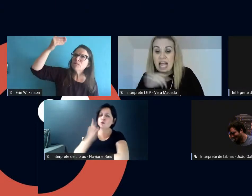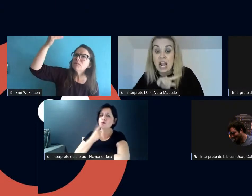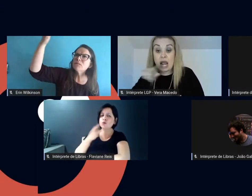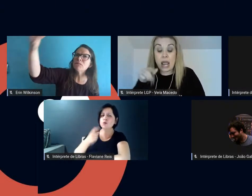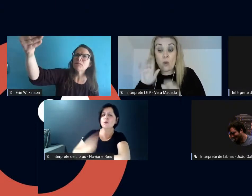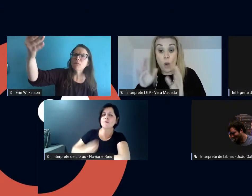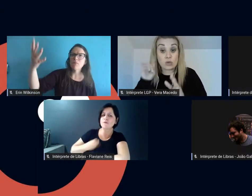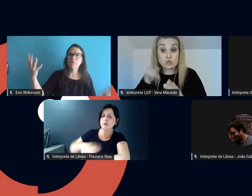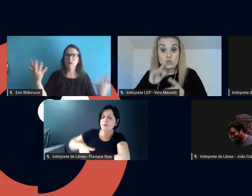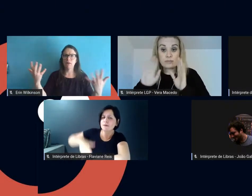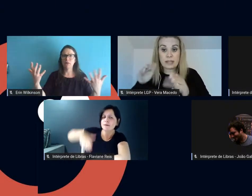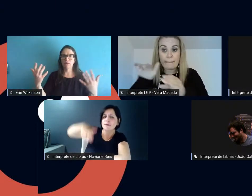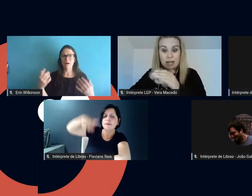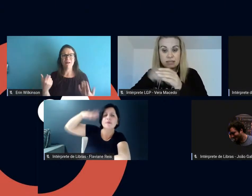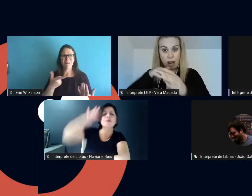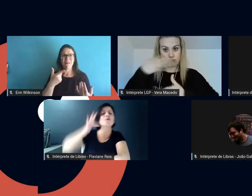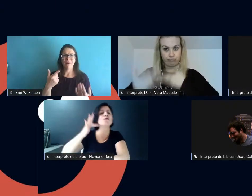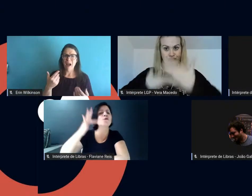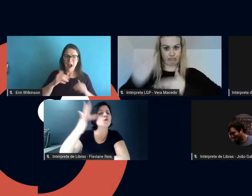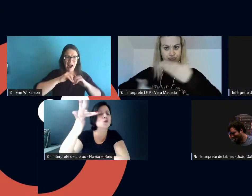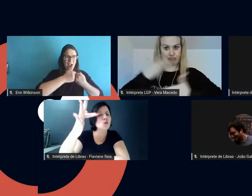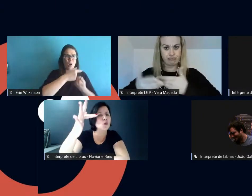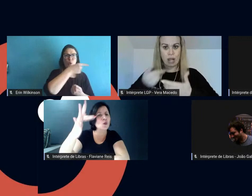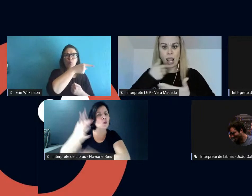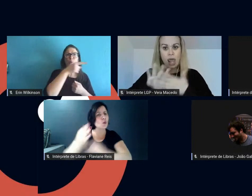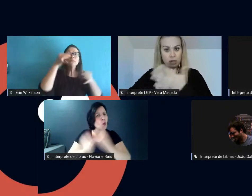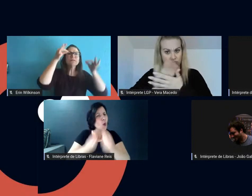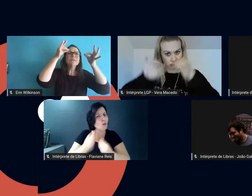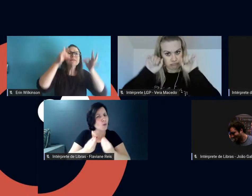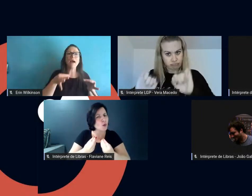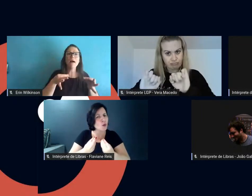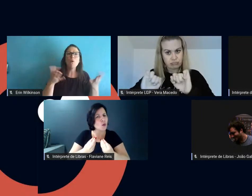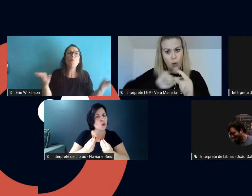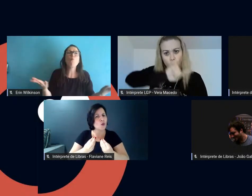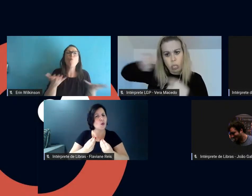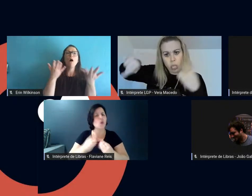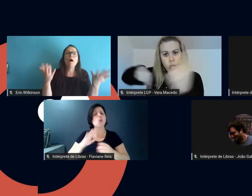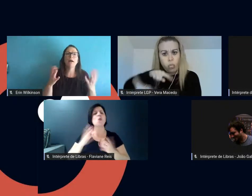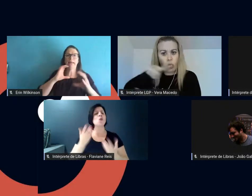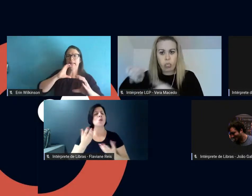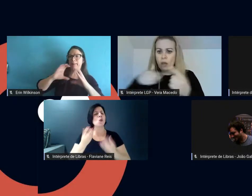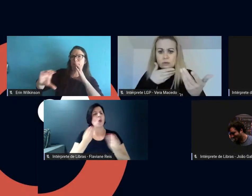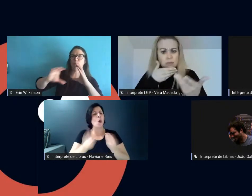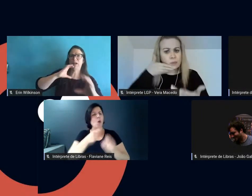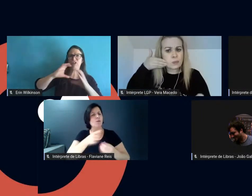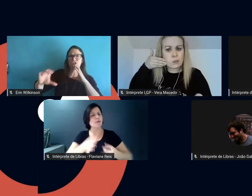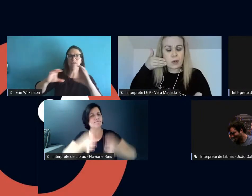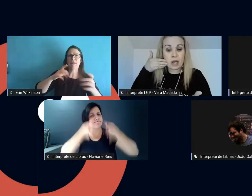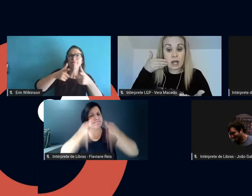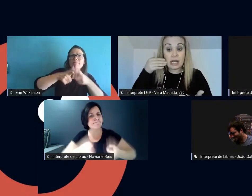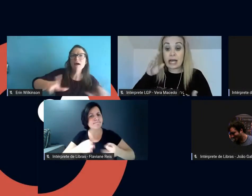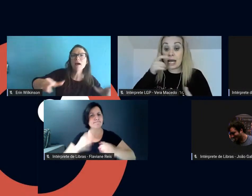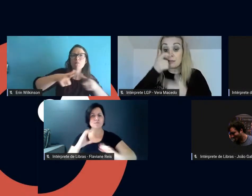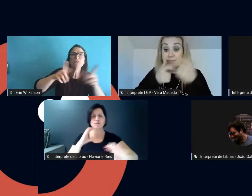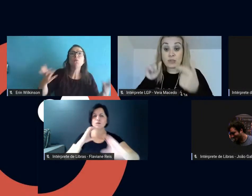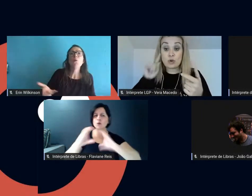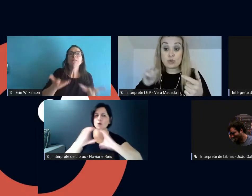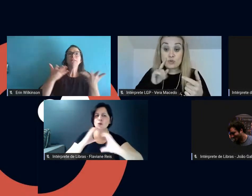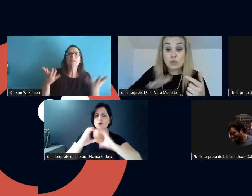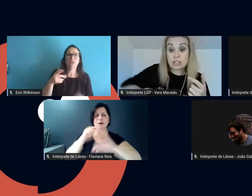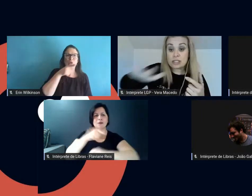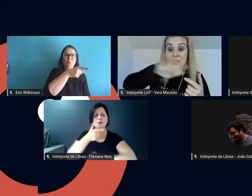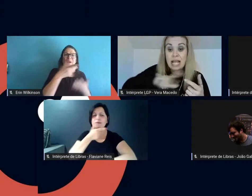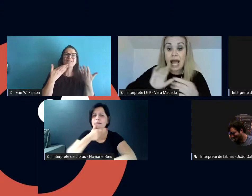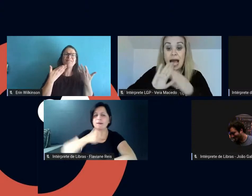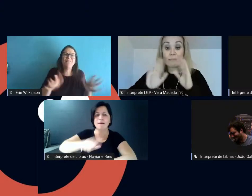em todos os sistemas, as a língua de sinais ela circulando livremente e esse povo surdo também ter